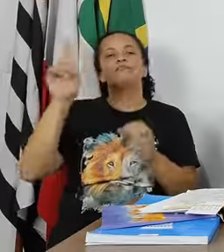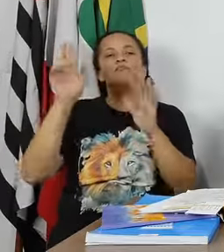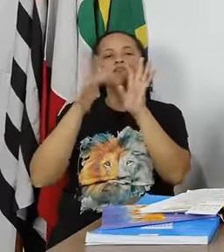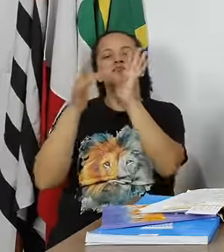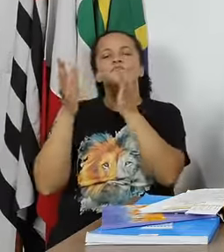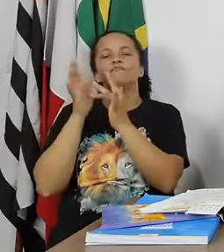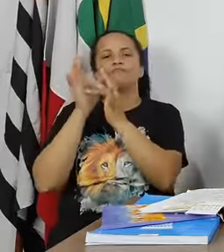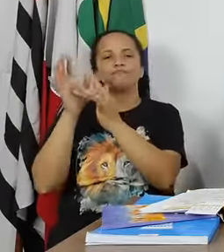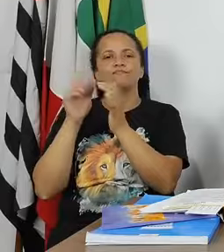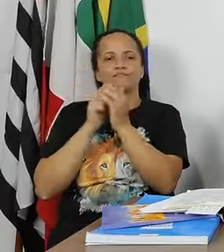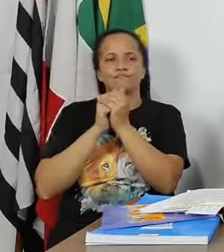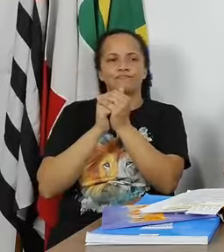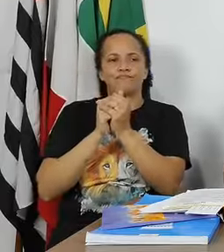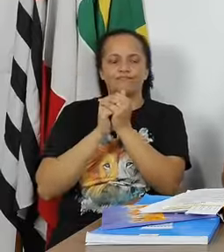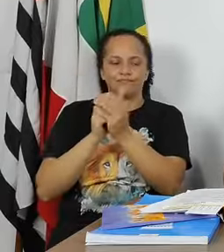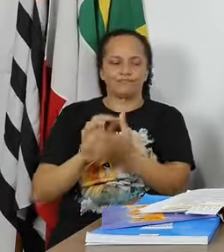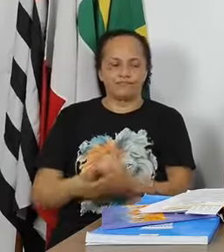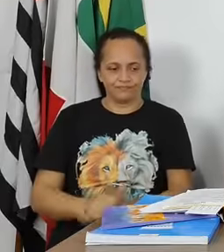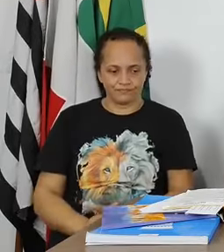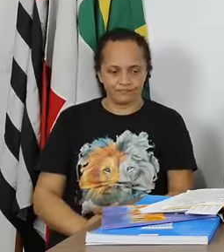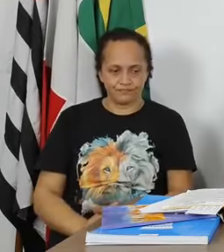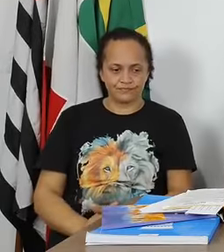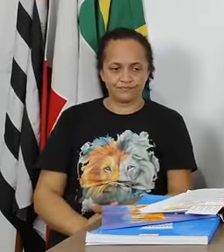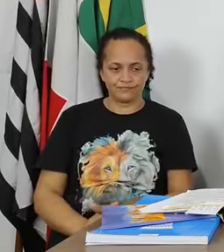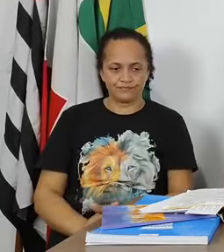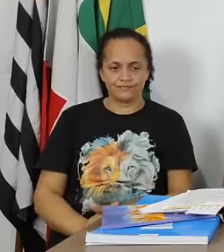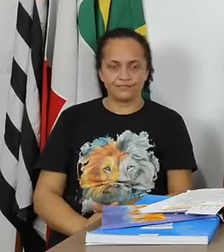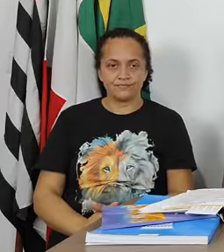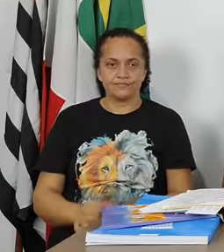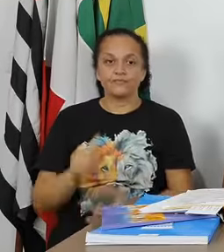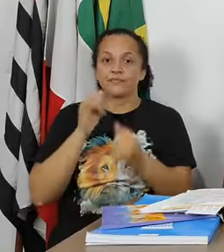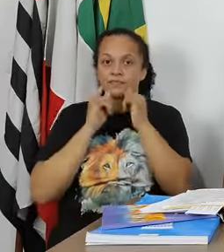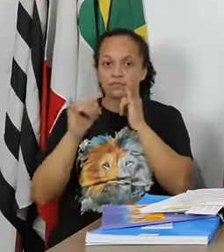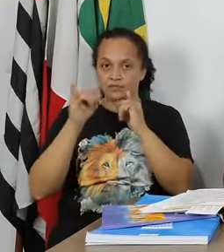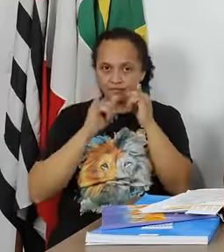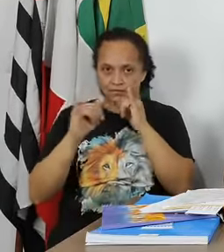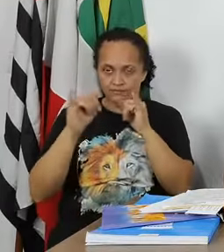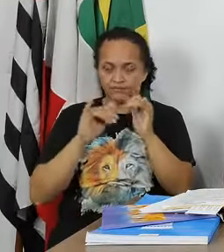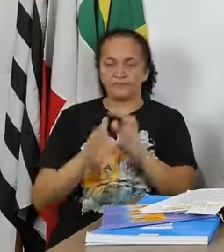Amém. Pais e irmãos, então, com relação aos avisos, né?